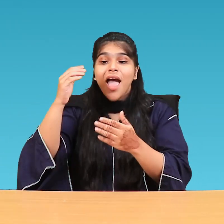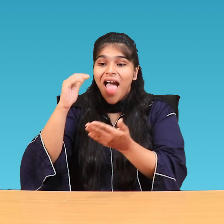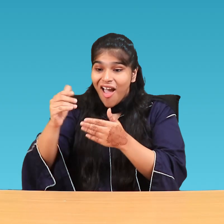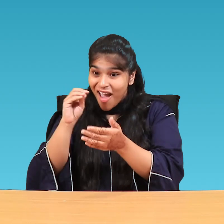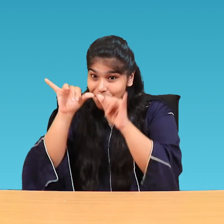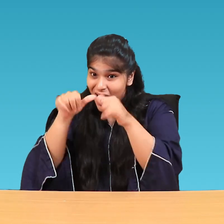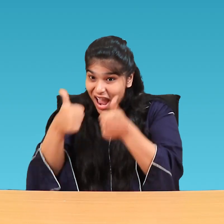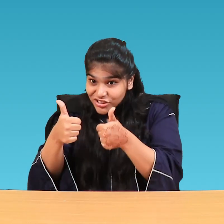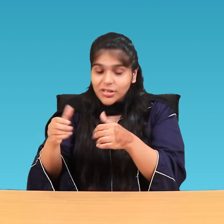किया है।